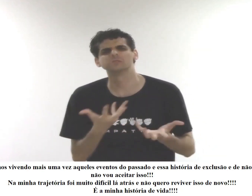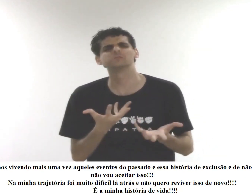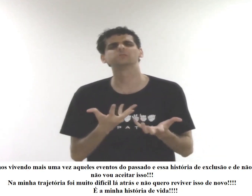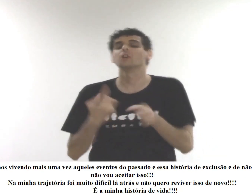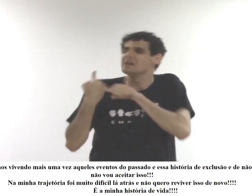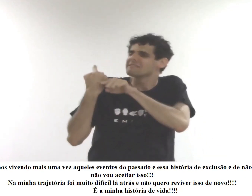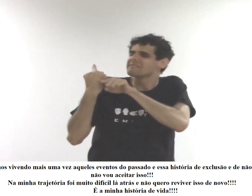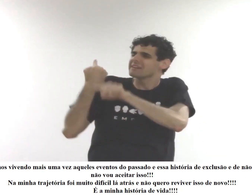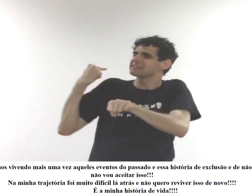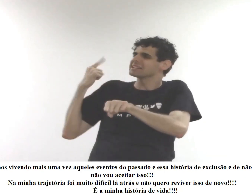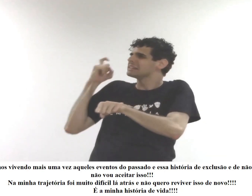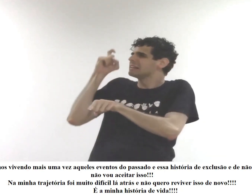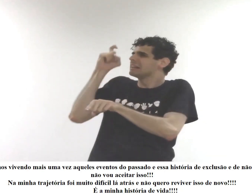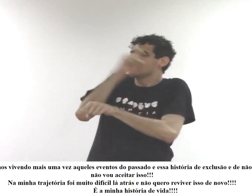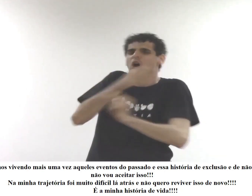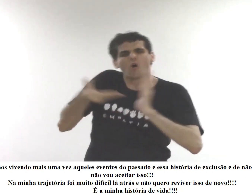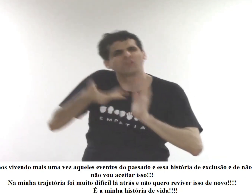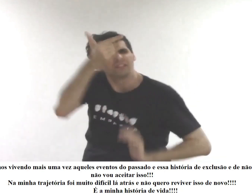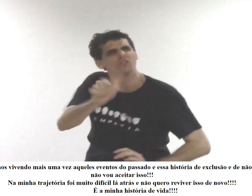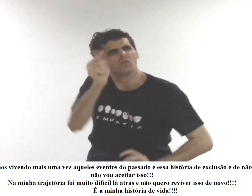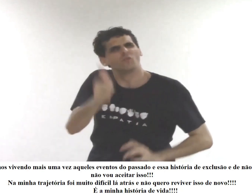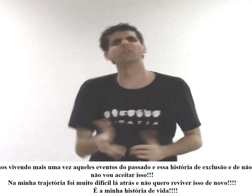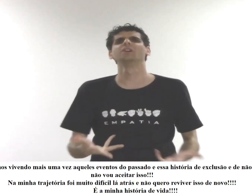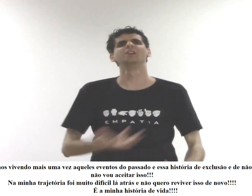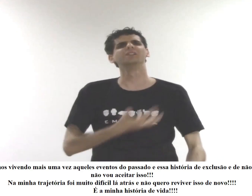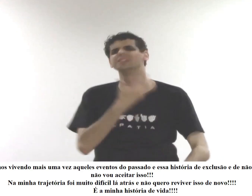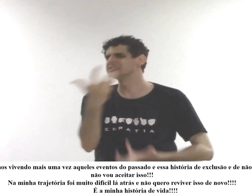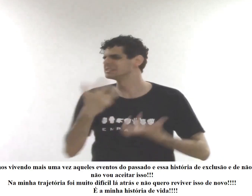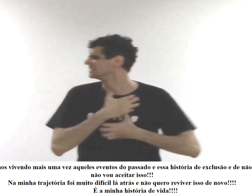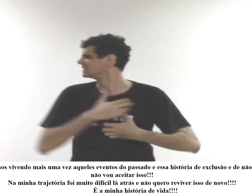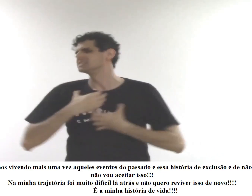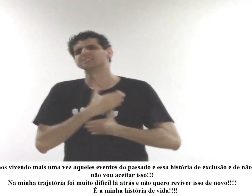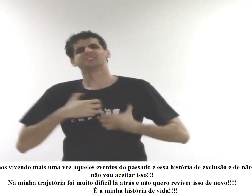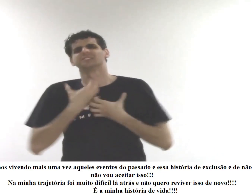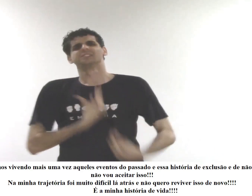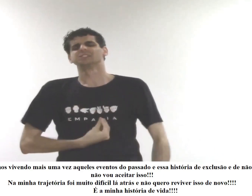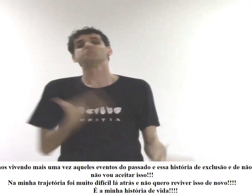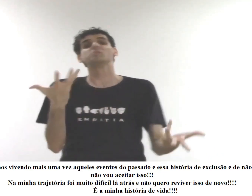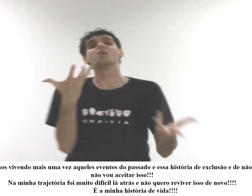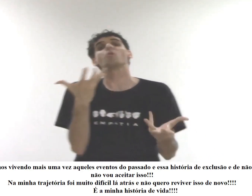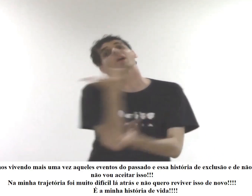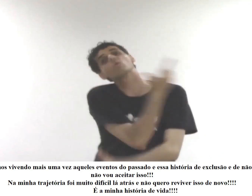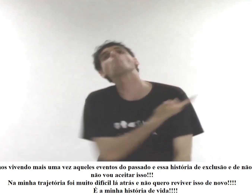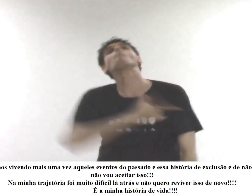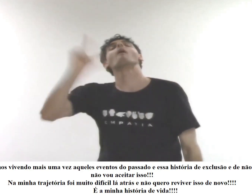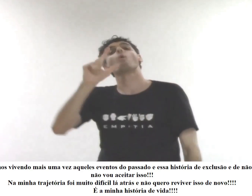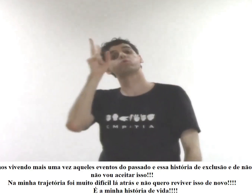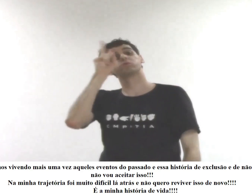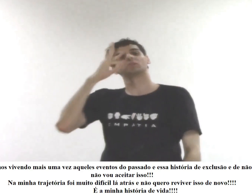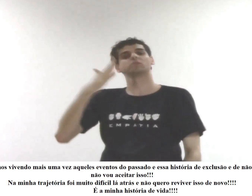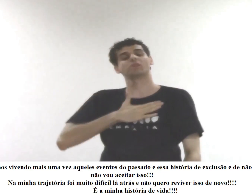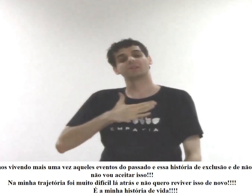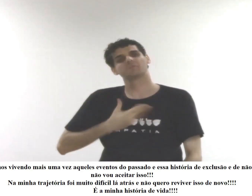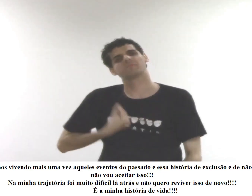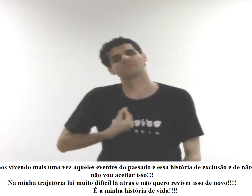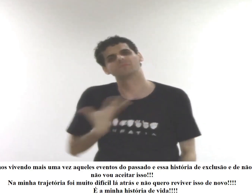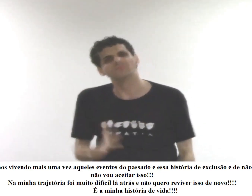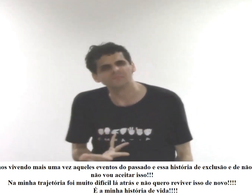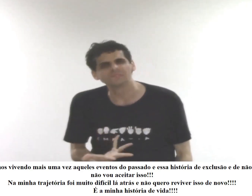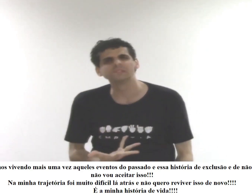não vou aceitar isso. Na minha trajetória foi muito difícil lá atrás e eu não quero reviver isso de novo. É a minha